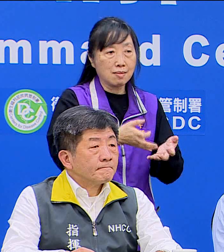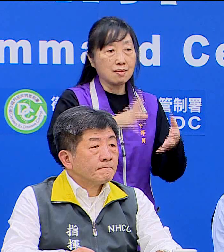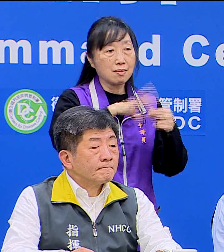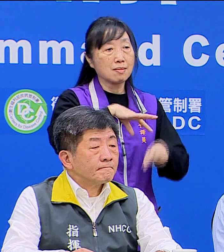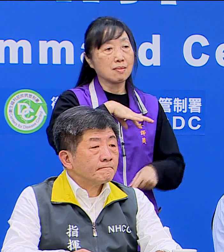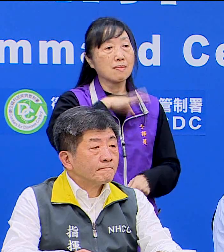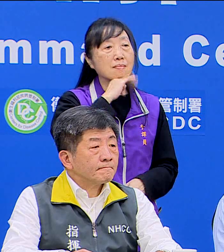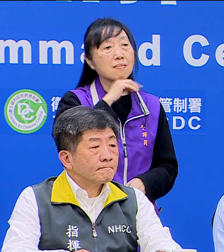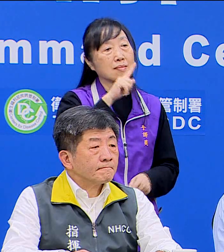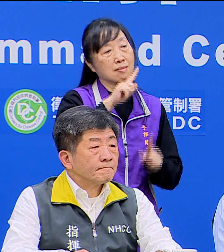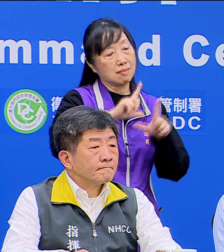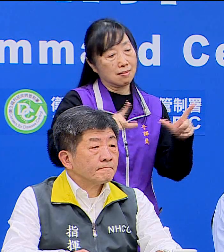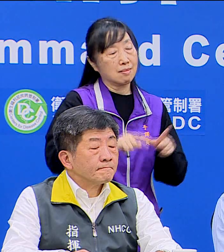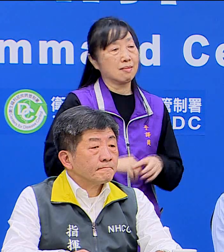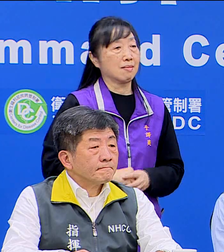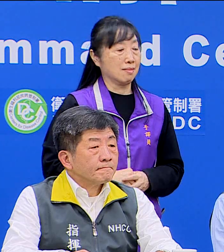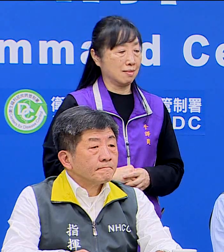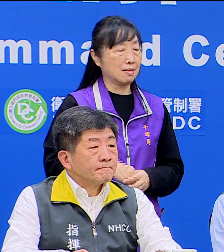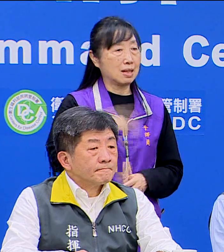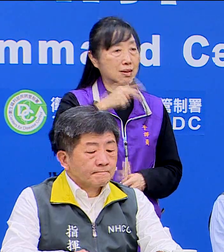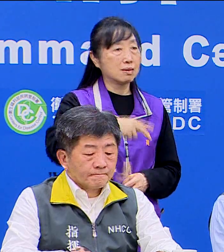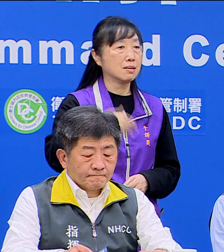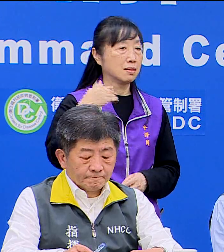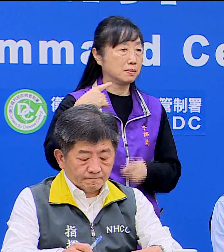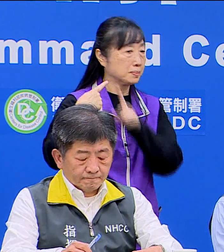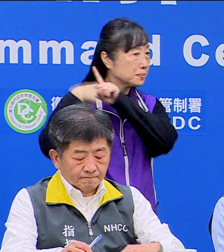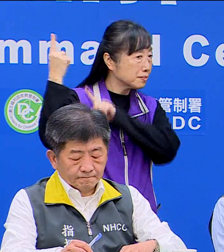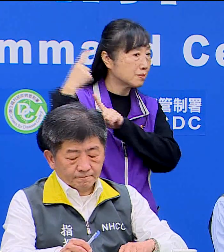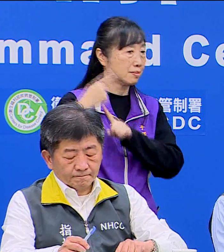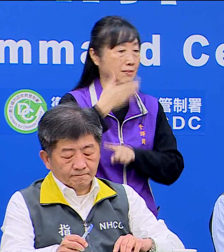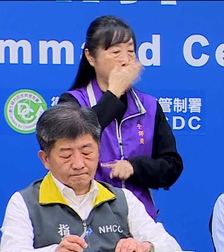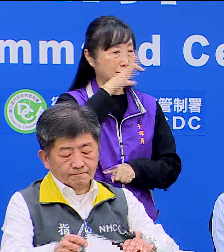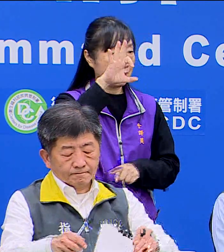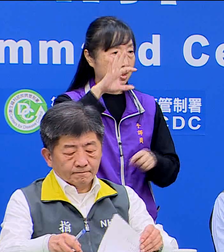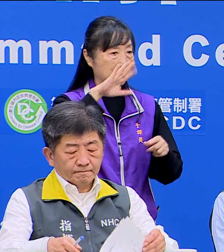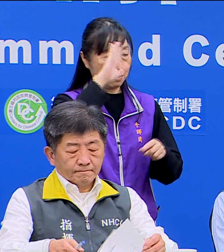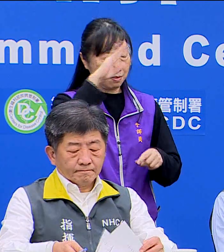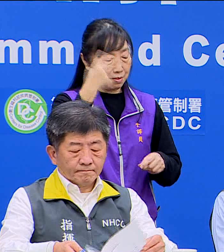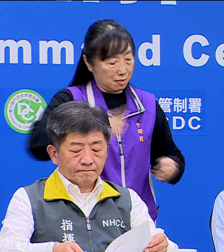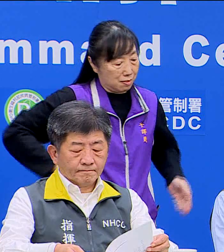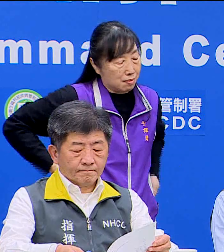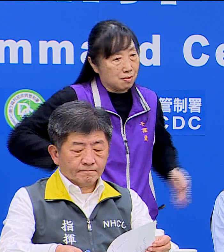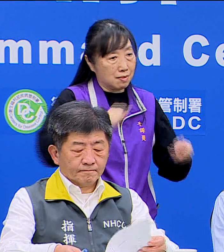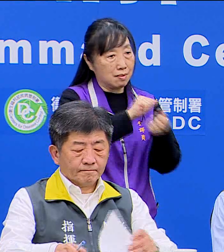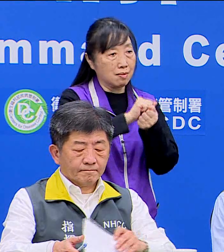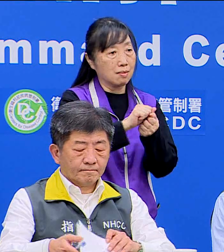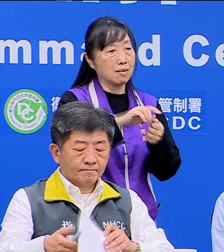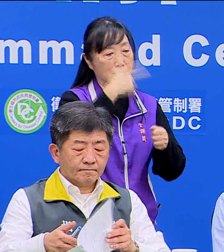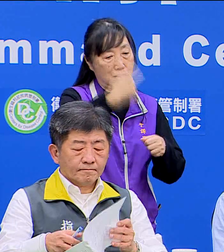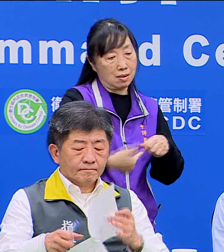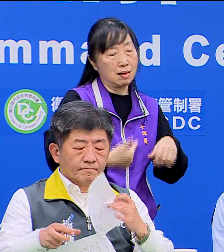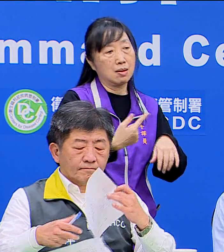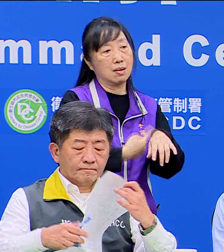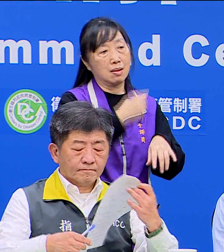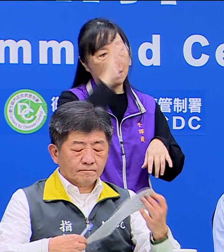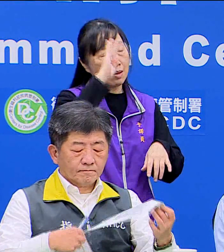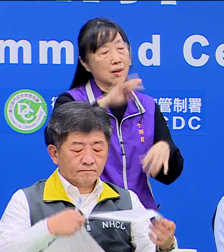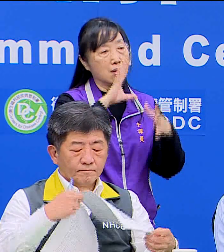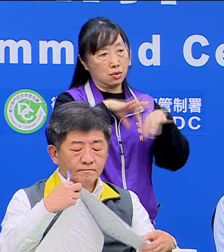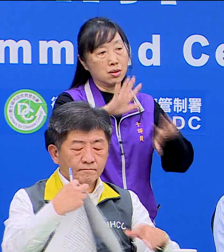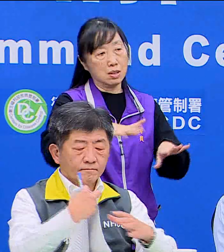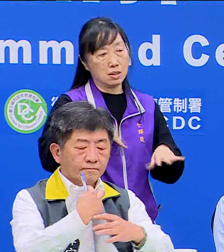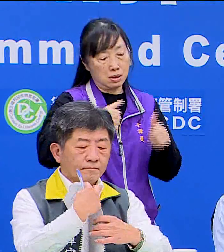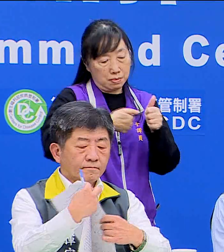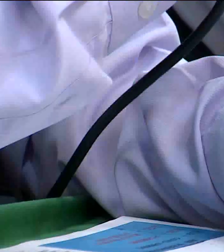非常的大，以及有高血压、糖尿病、洗肾等等这些慢性疾病，所以是现在在密切的观